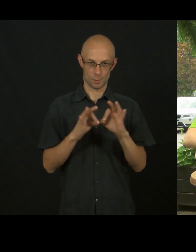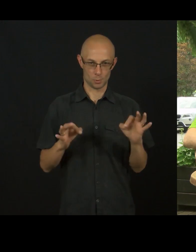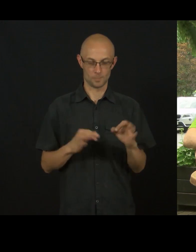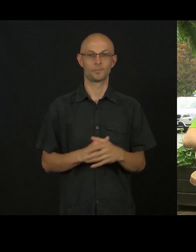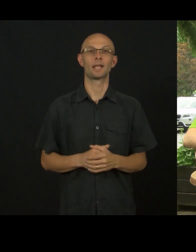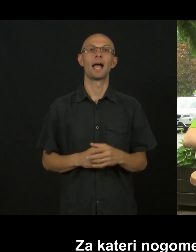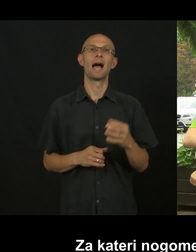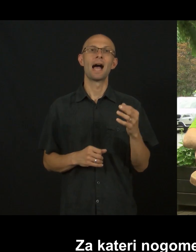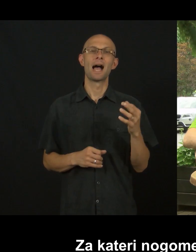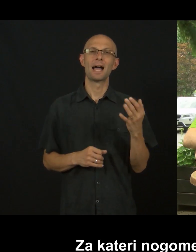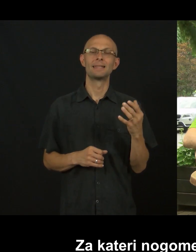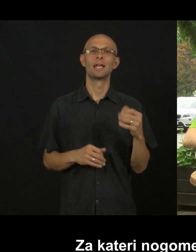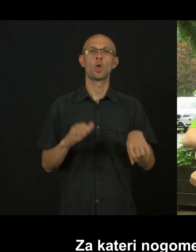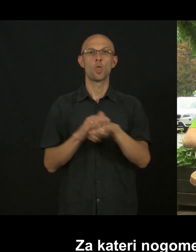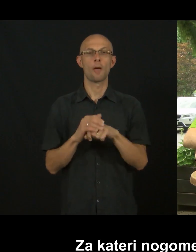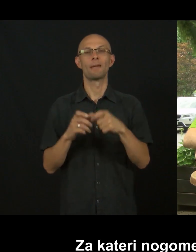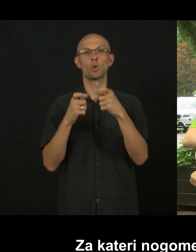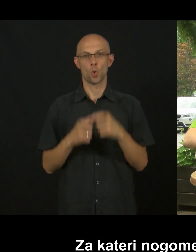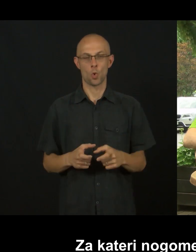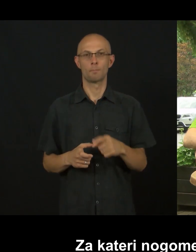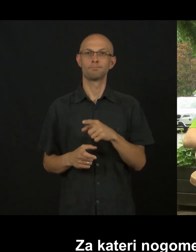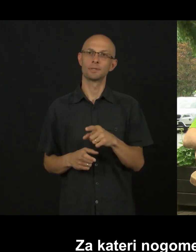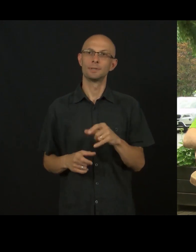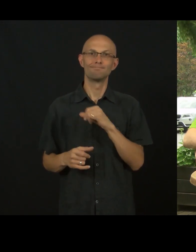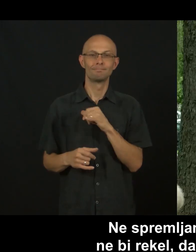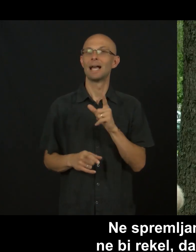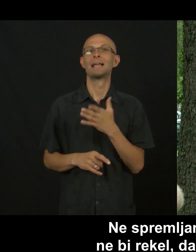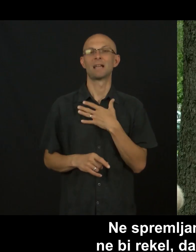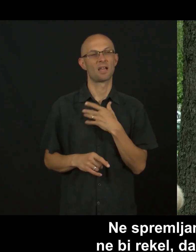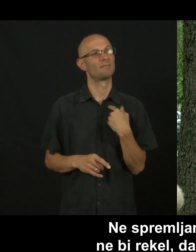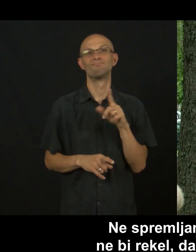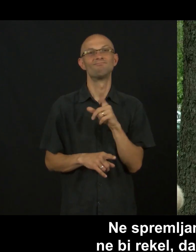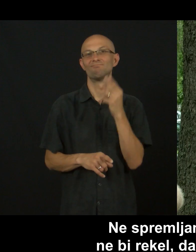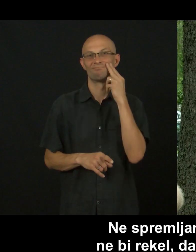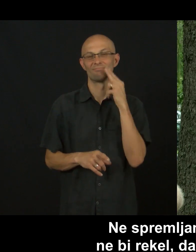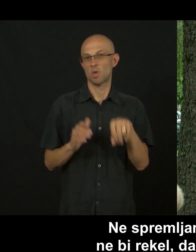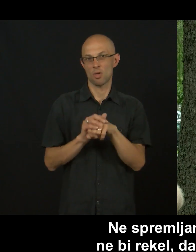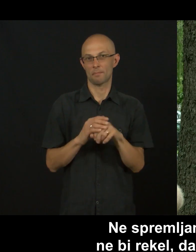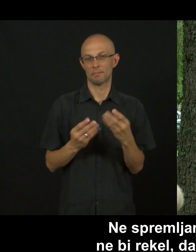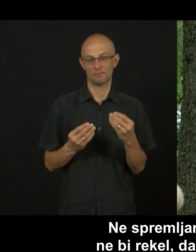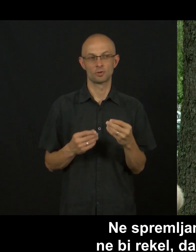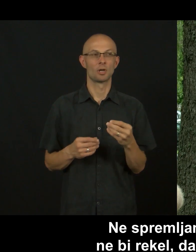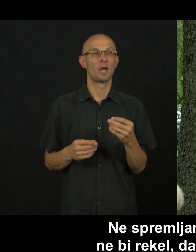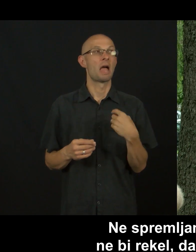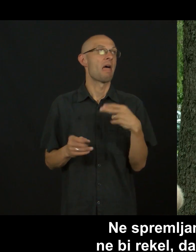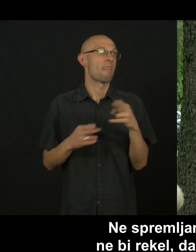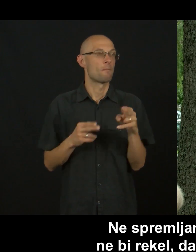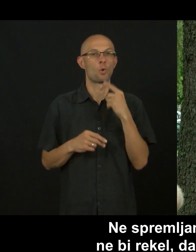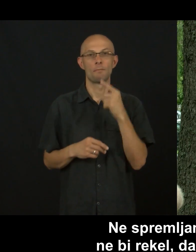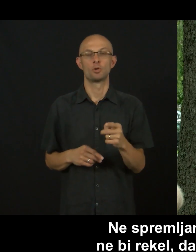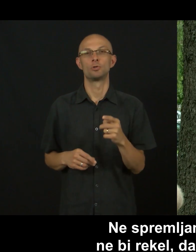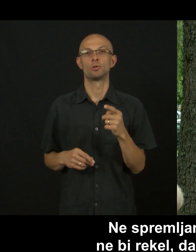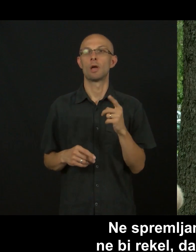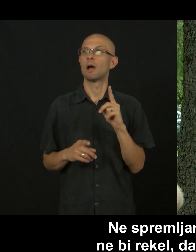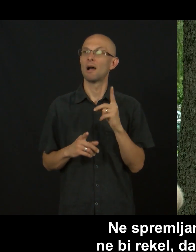V redu, kateri je nogometni klub, navijat in zakaj? Ne spremljam nogometa. Tako da ne bi rekel,